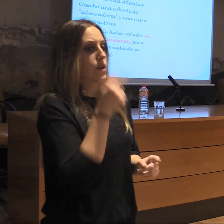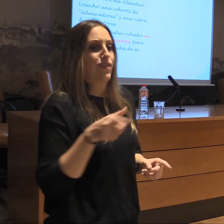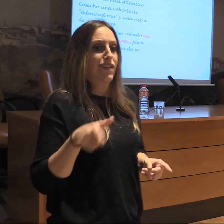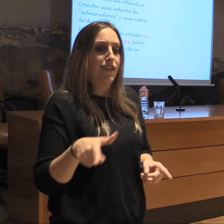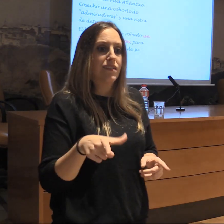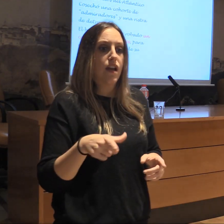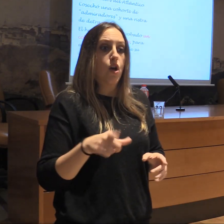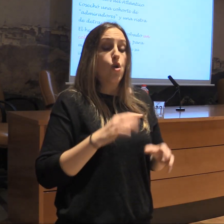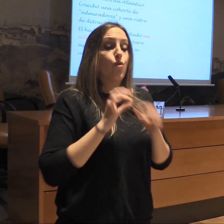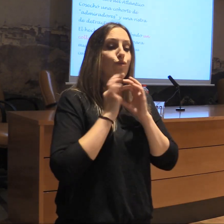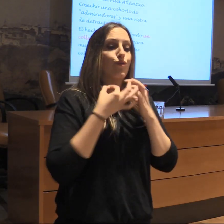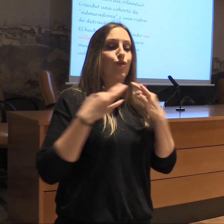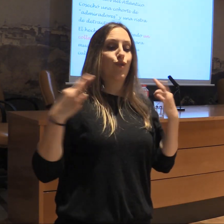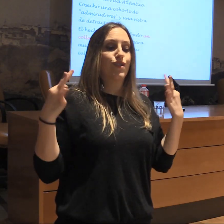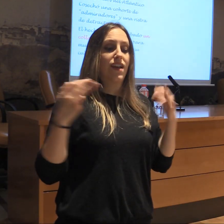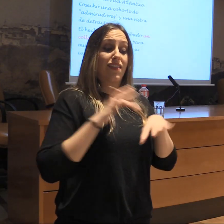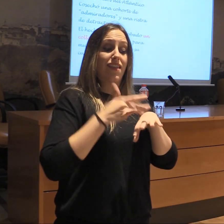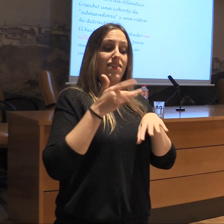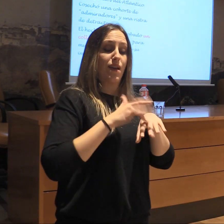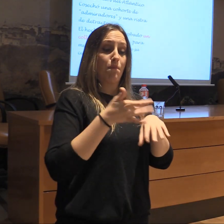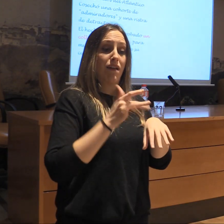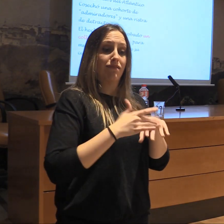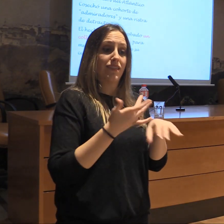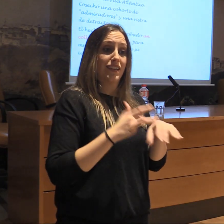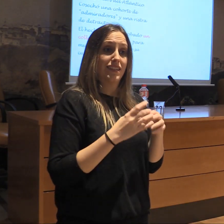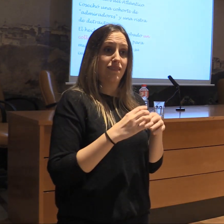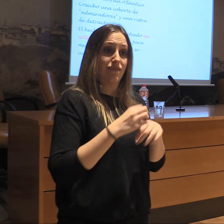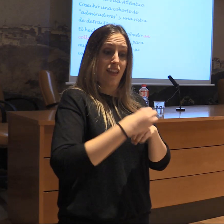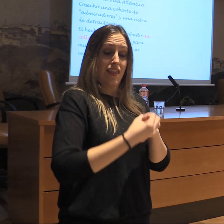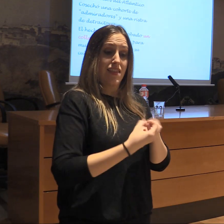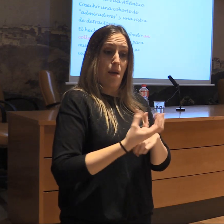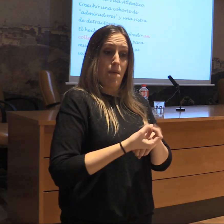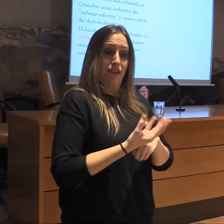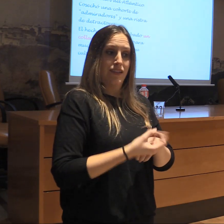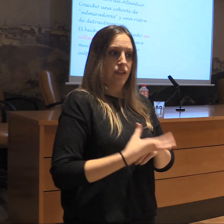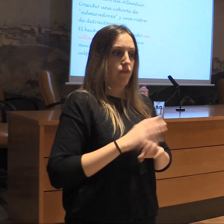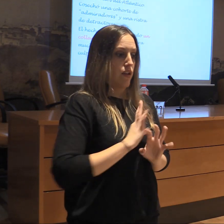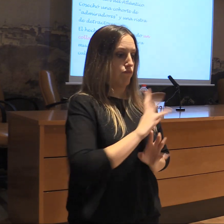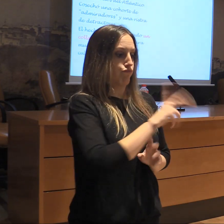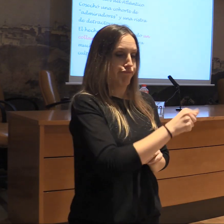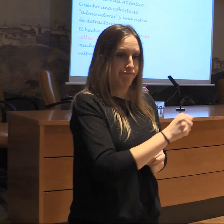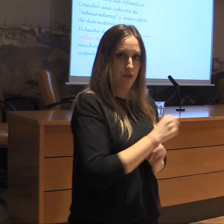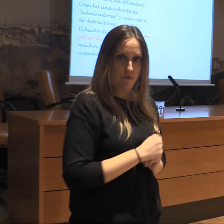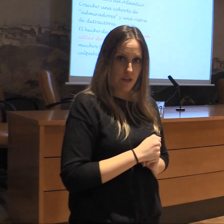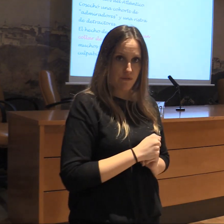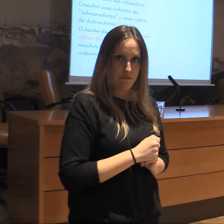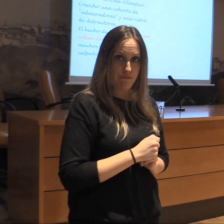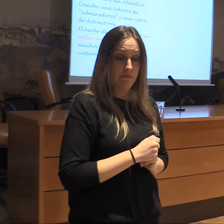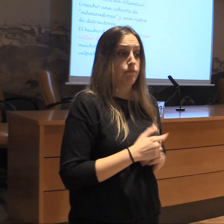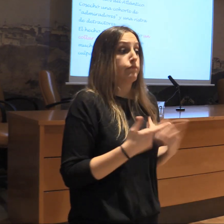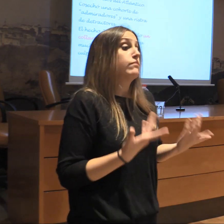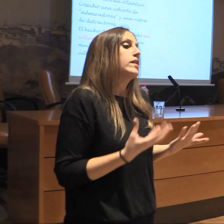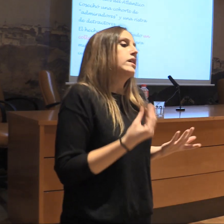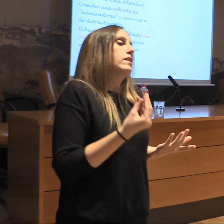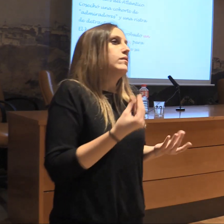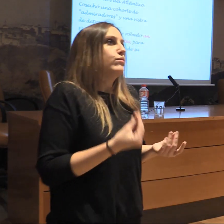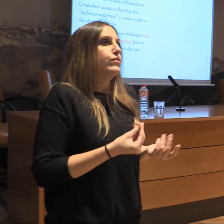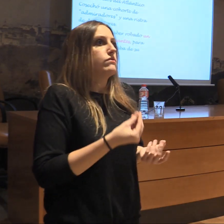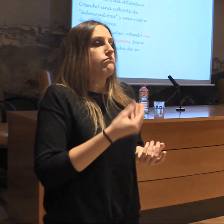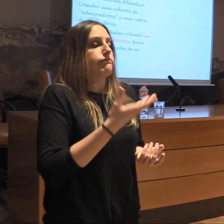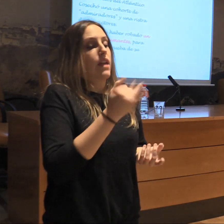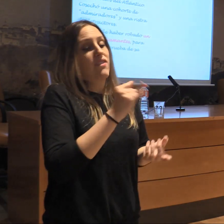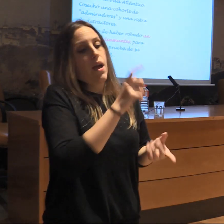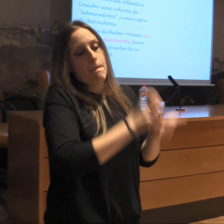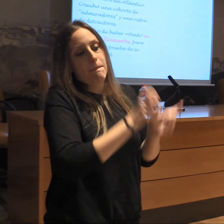de diamantes. Entonces, bueno, muchos de sus admiradores o de sus defensores, bueno, pues dejaron